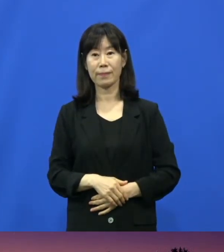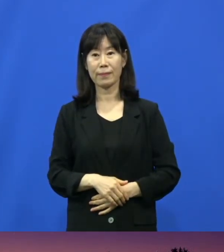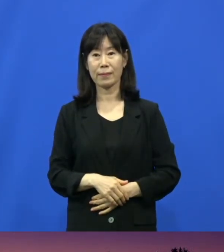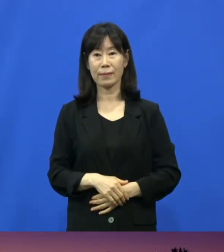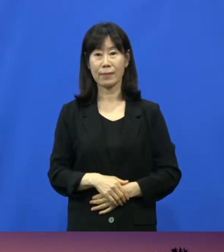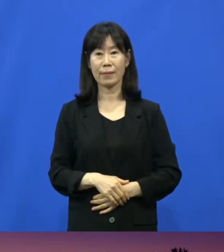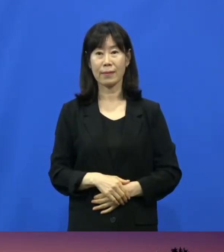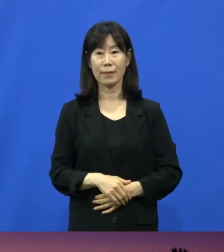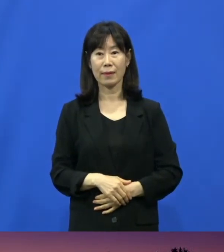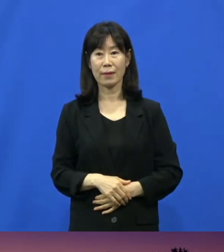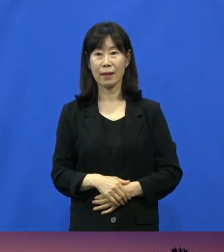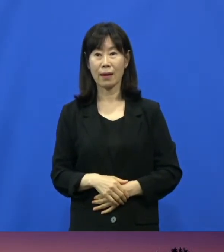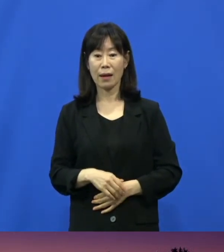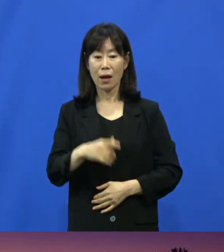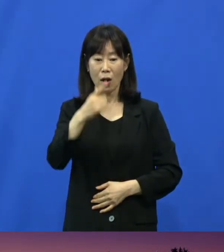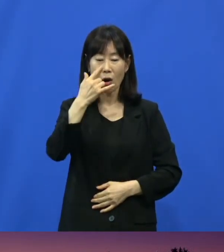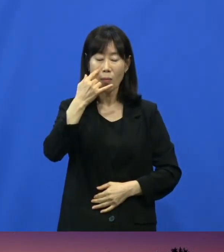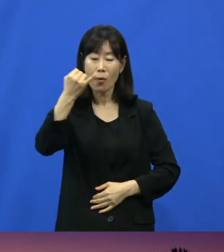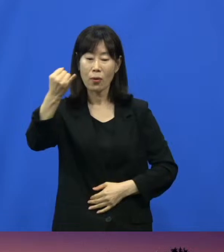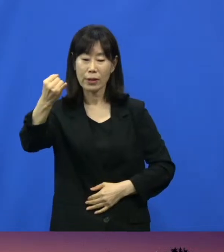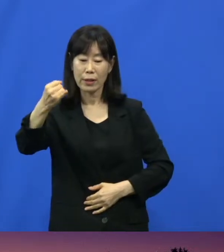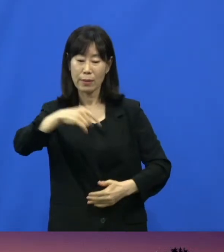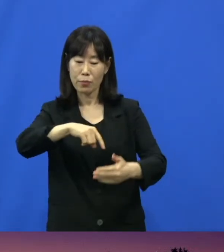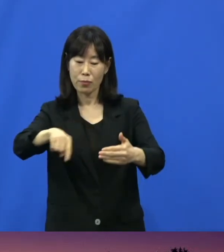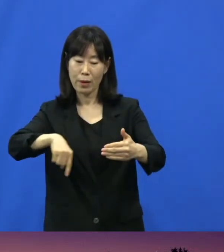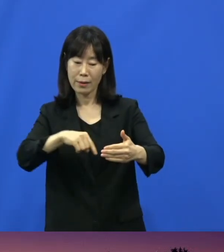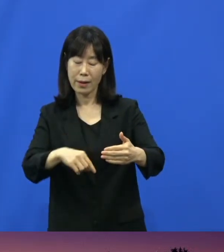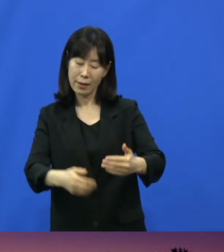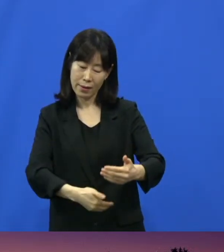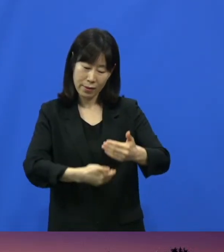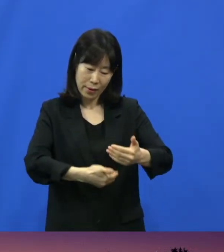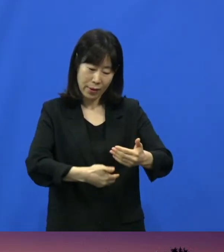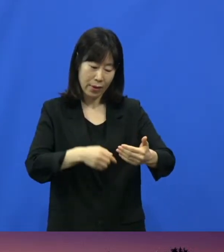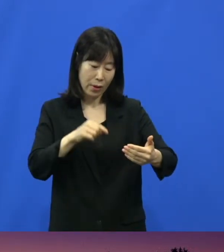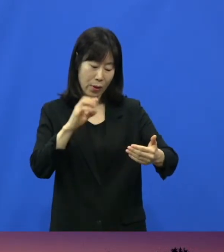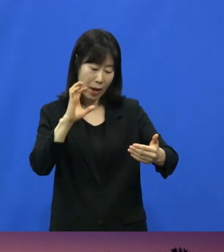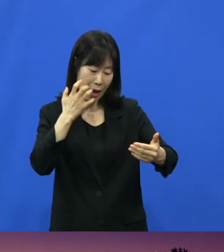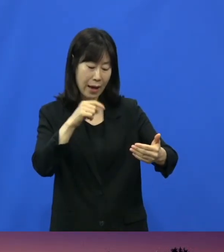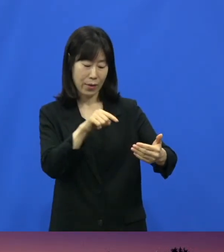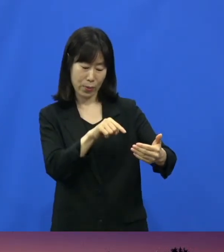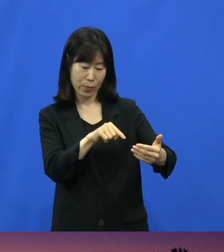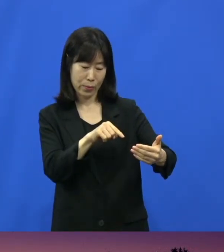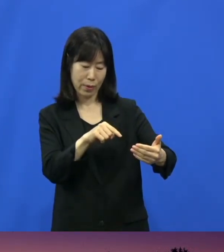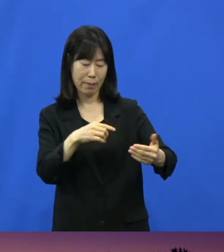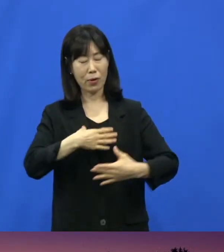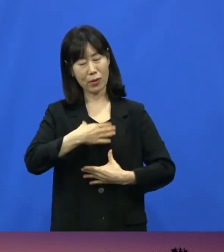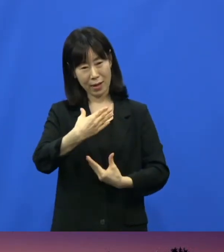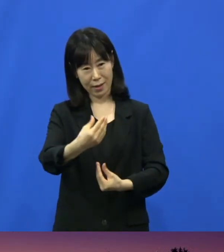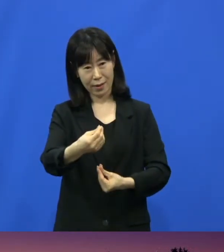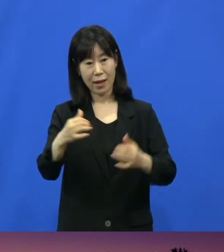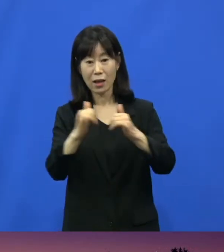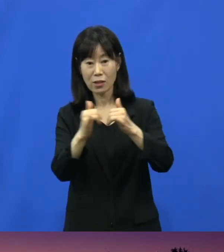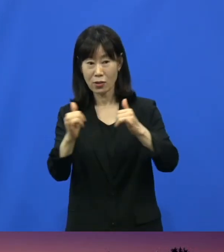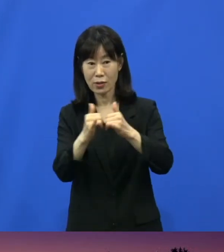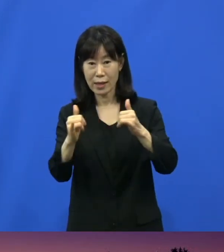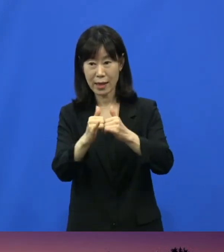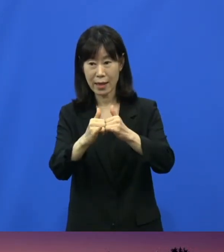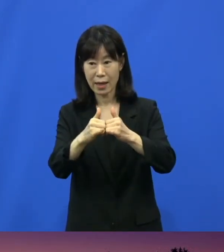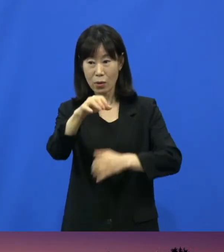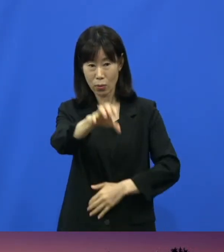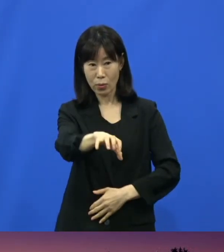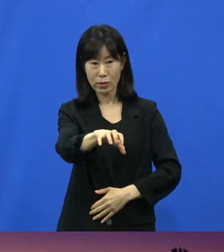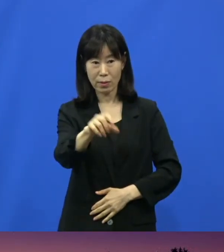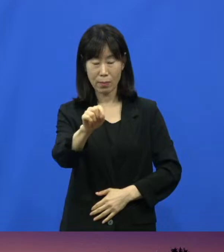안겨있는 아이는 너무너무 고요한 거죠. 평안한 것이고. 여러분, 전쟁터에서도 마찬가지예요. 포가 막